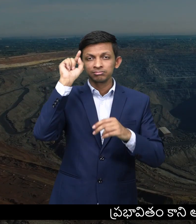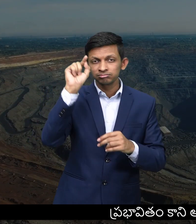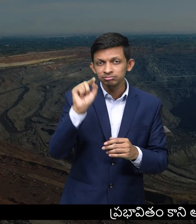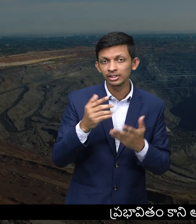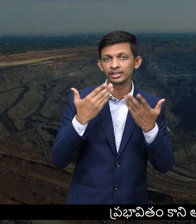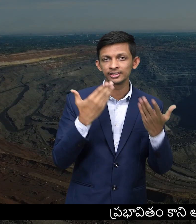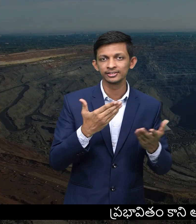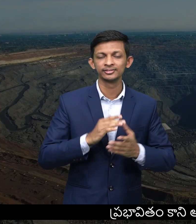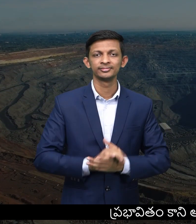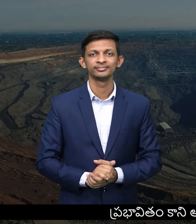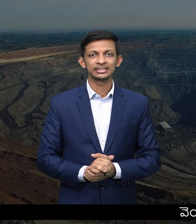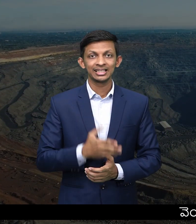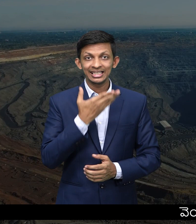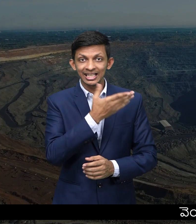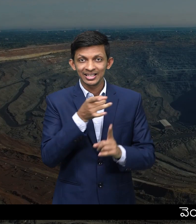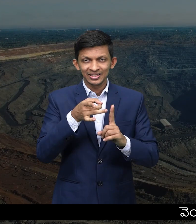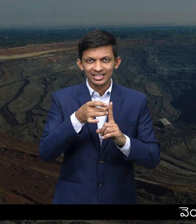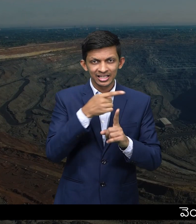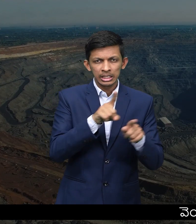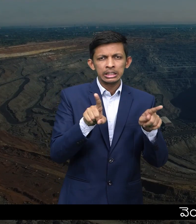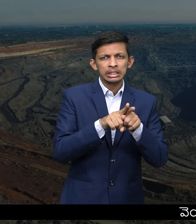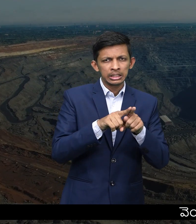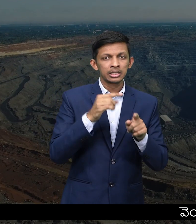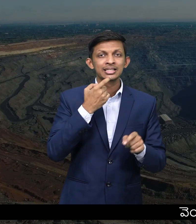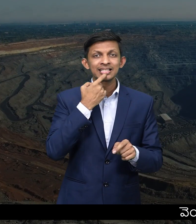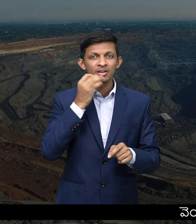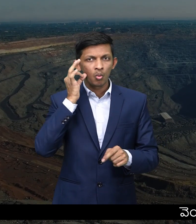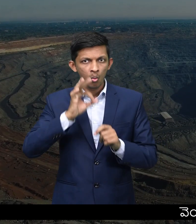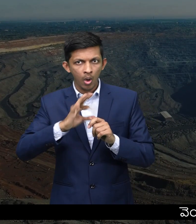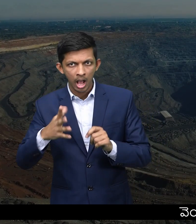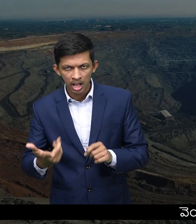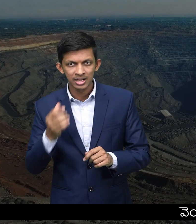చురుకైన లోహాలు వెండి,